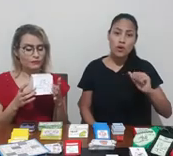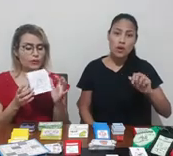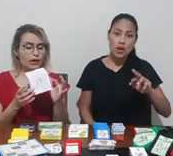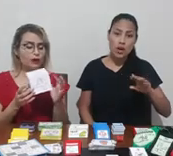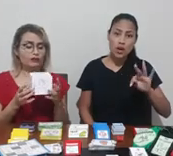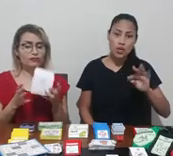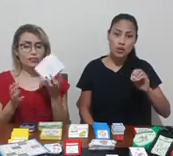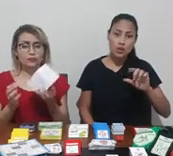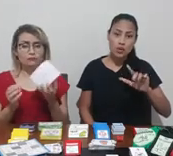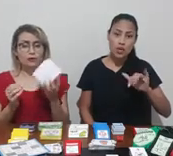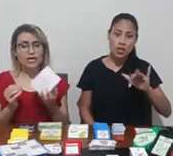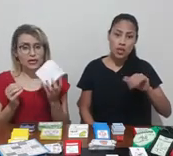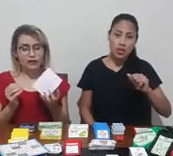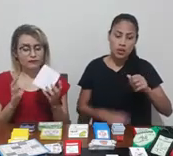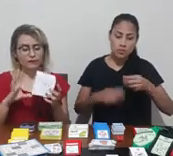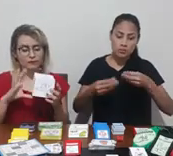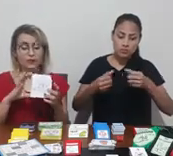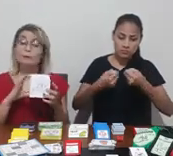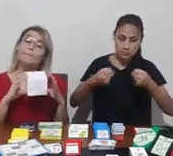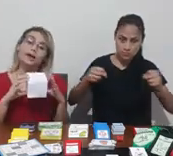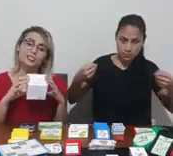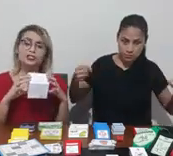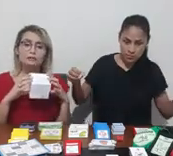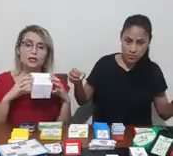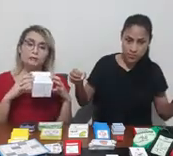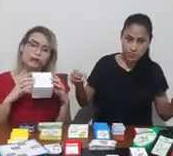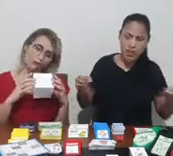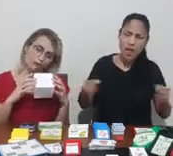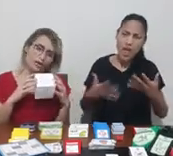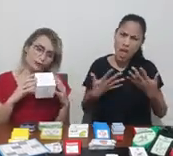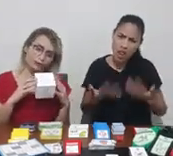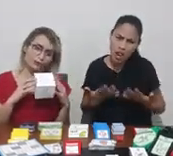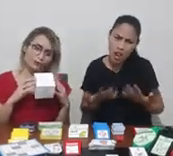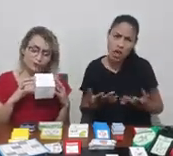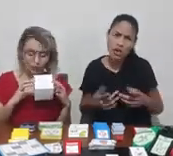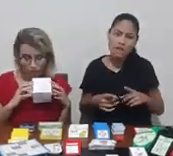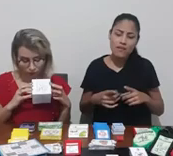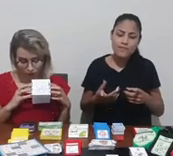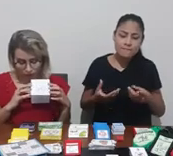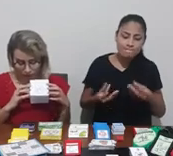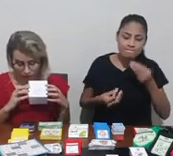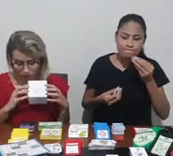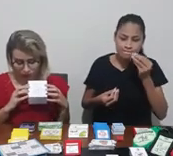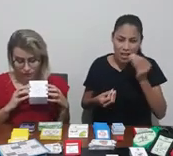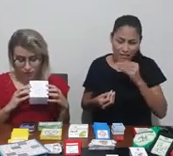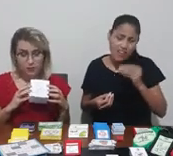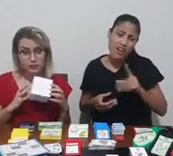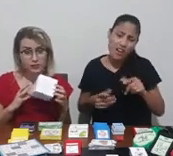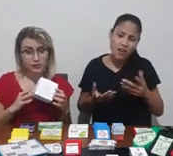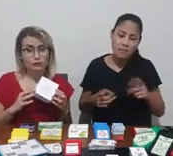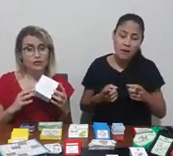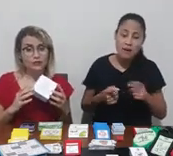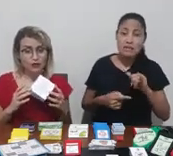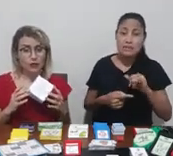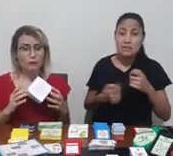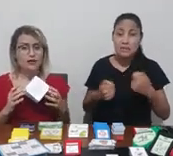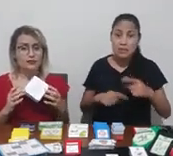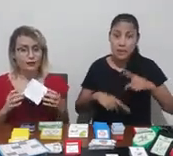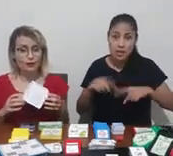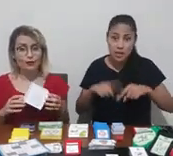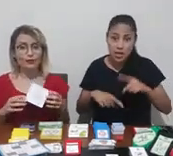certo? Agora veja, bem leve, mas também bem frágil, certo? Então, se você precisa de um